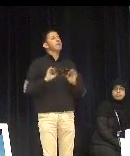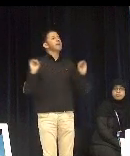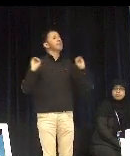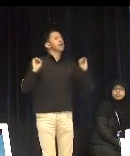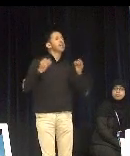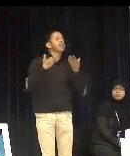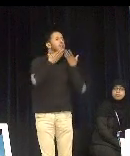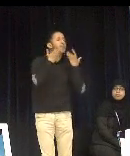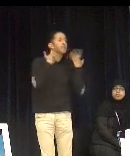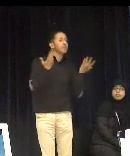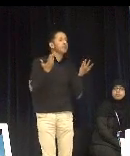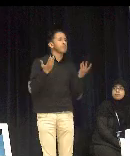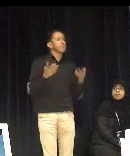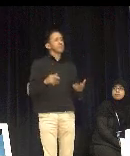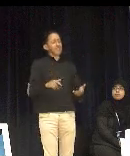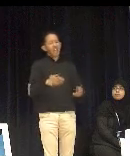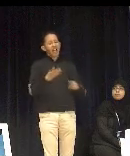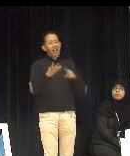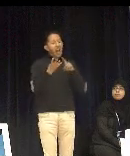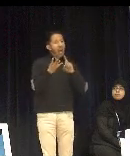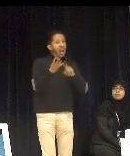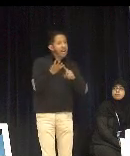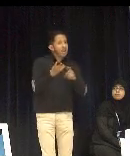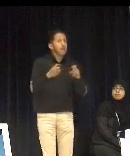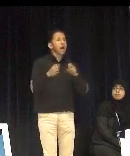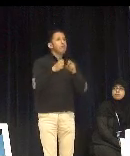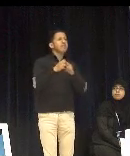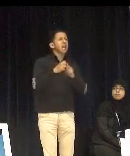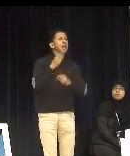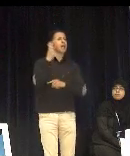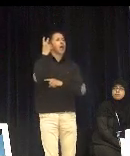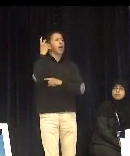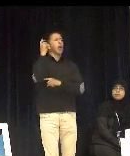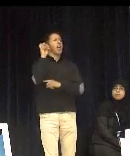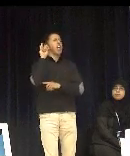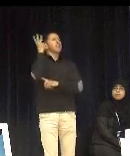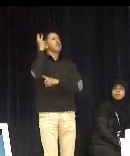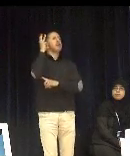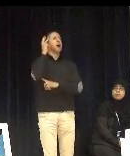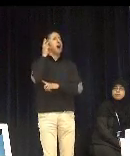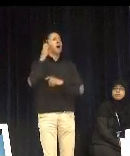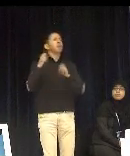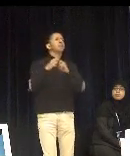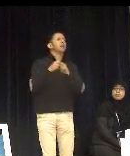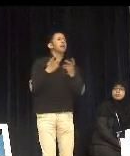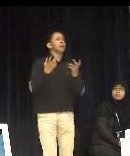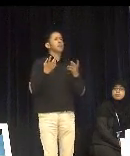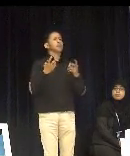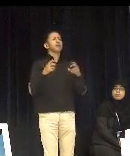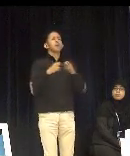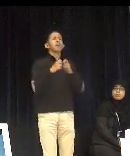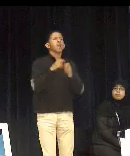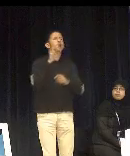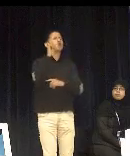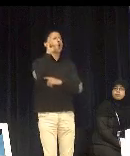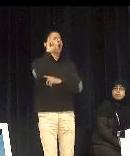أن ندق باب وزارة السياحة كي يكون هناك مستقبلين في الفنادق لهم